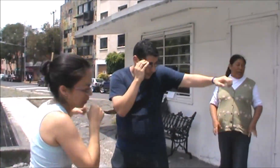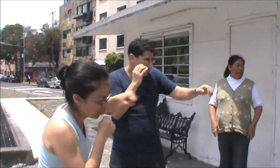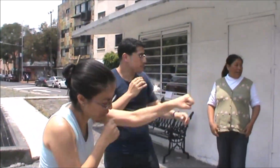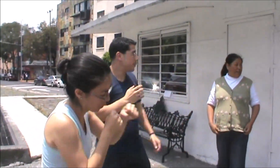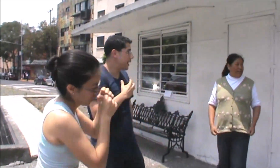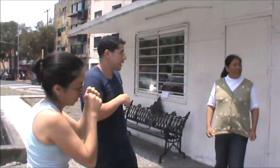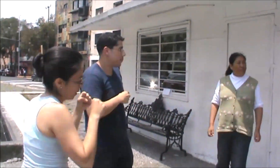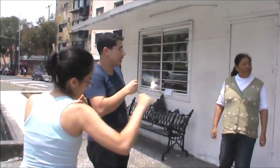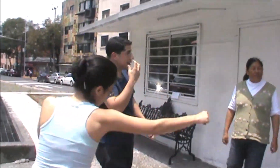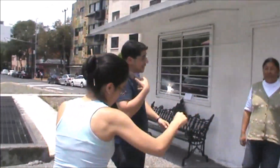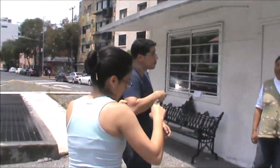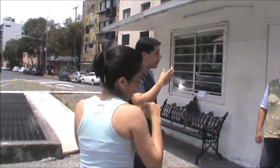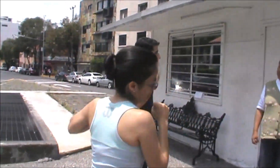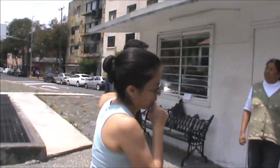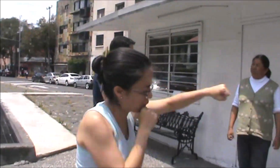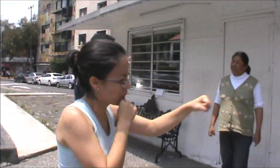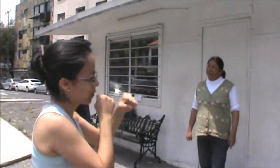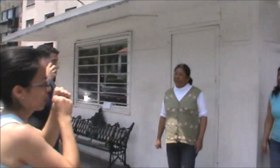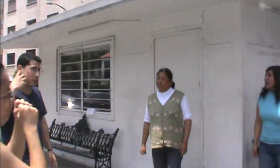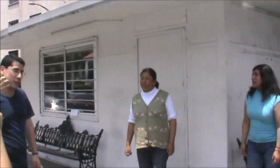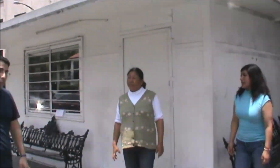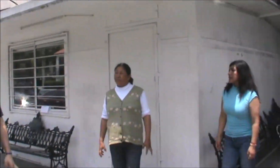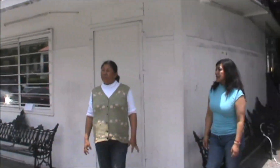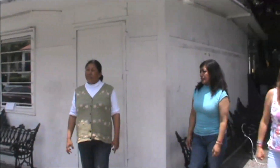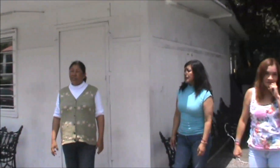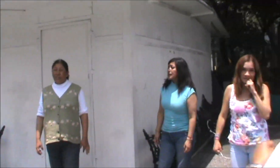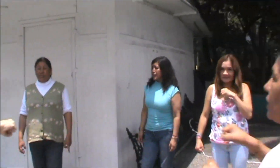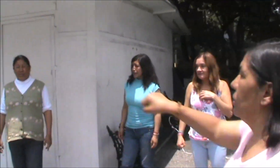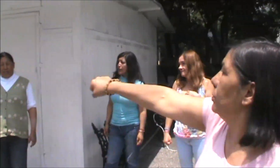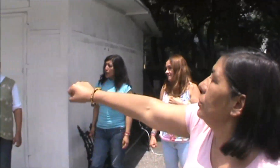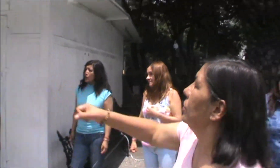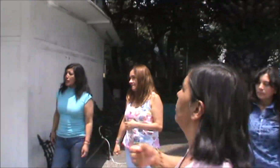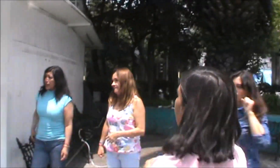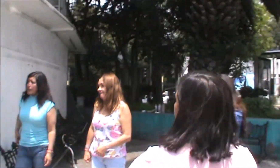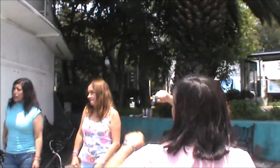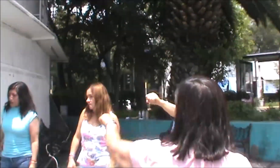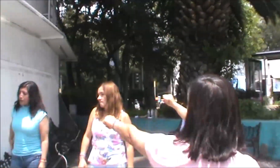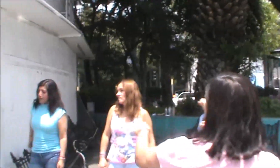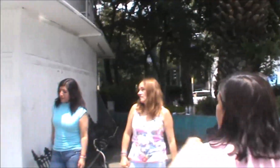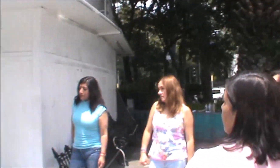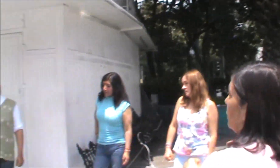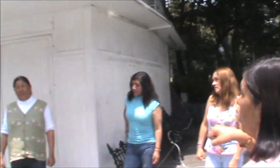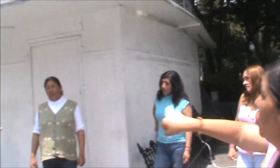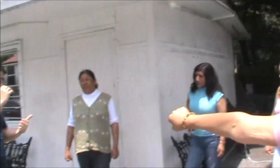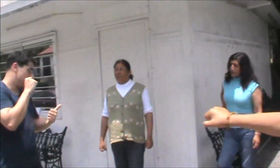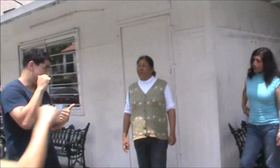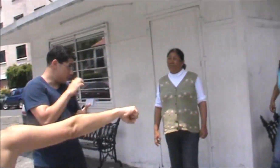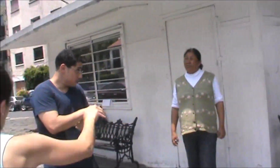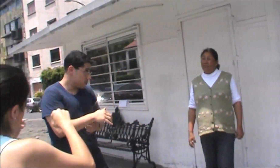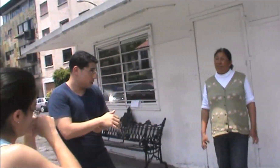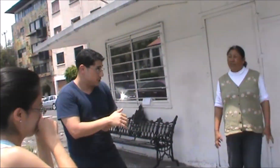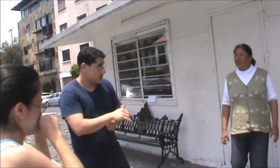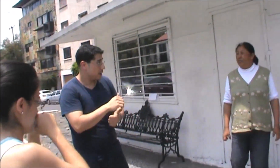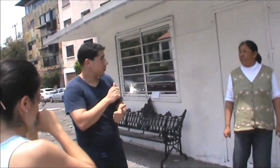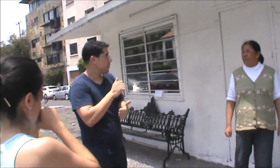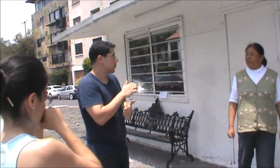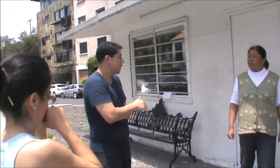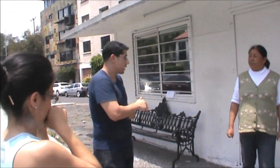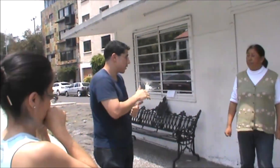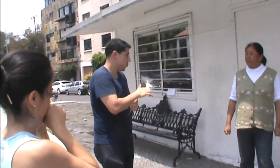Tiramos. ¿Para qué? Para que siempre el cerebro tenga oxígeno. Y una, tengamos condición cardiovascular para